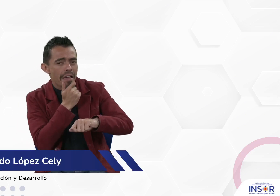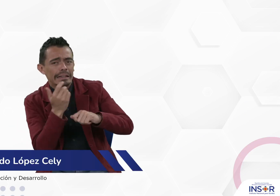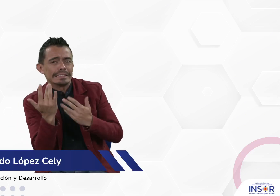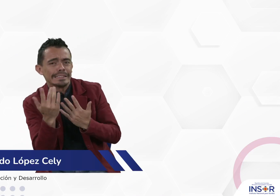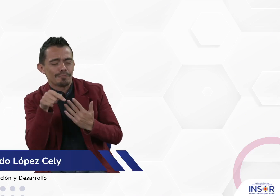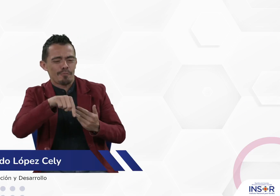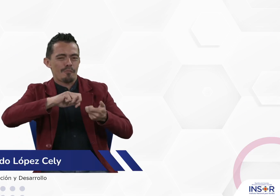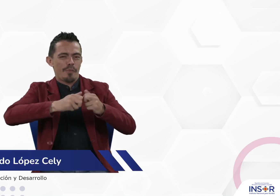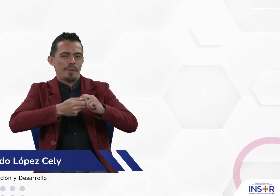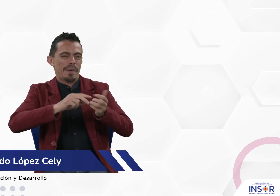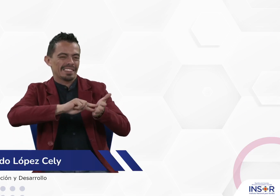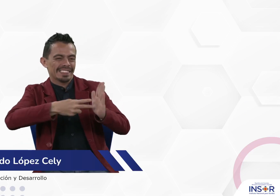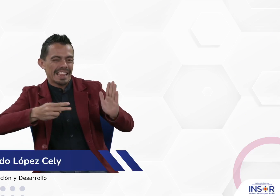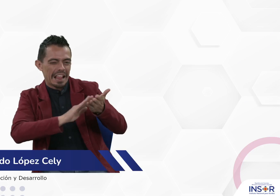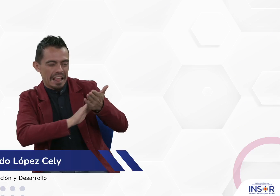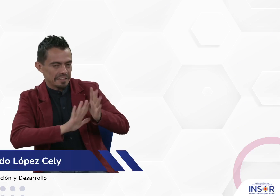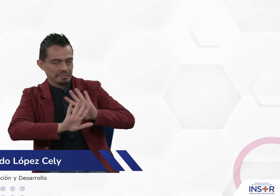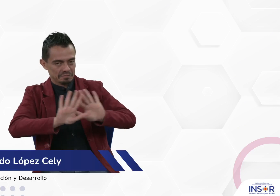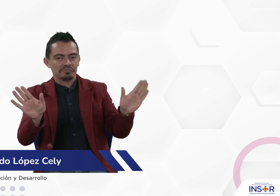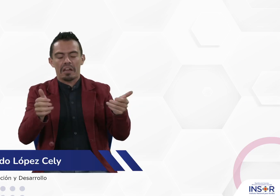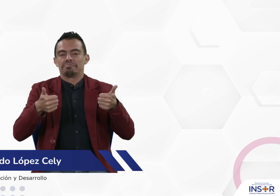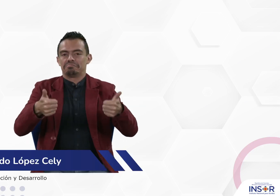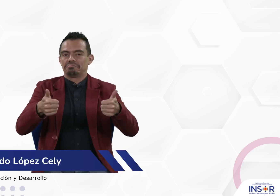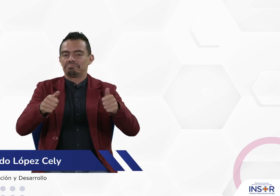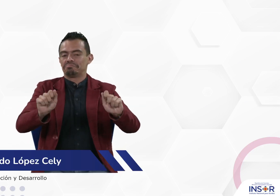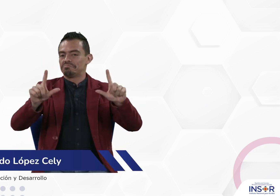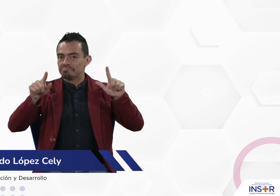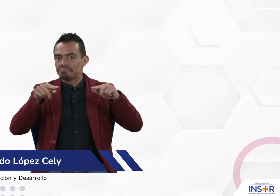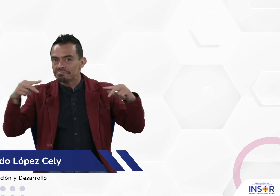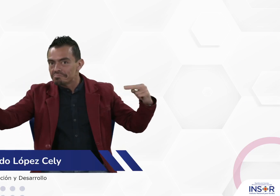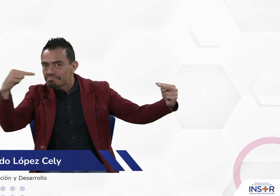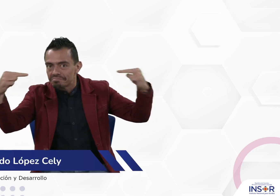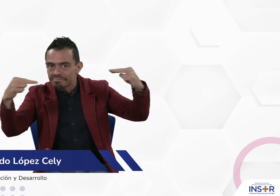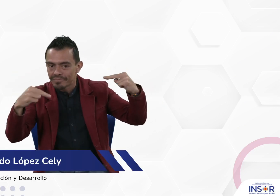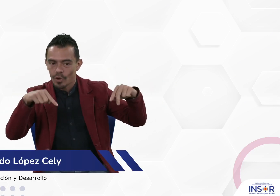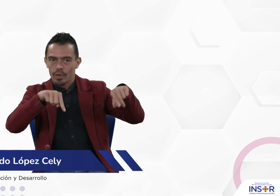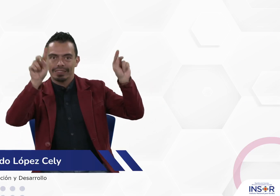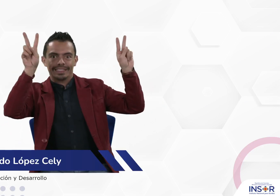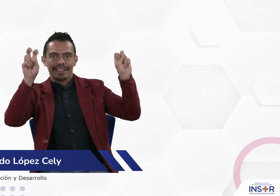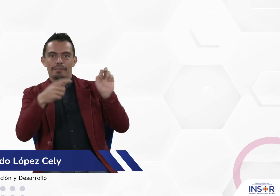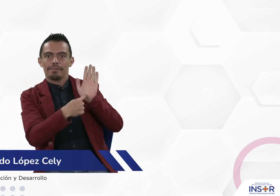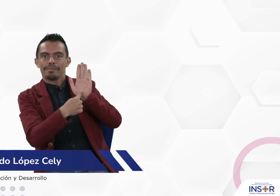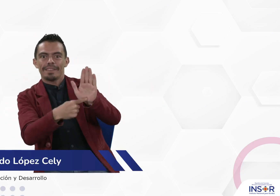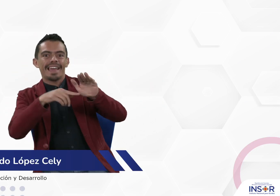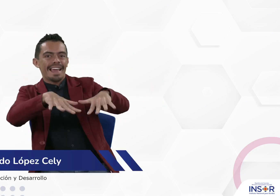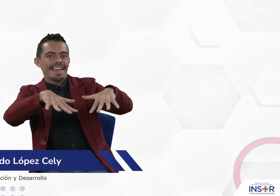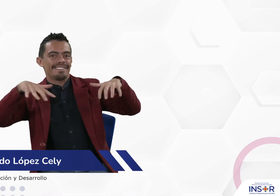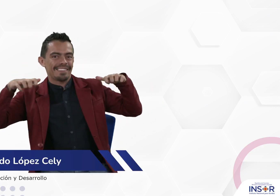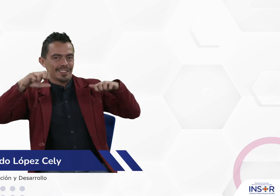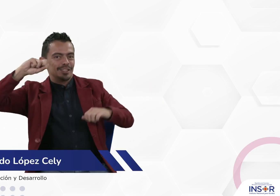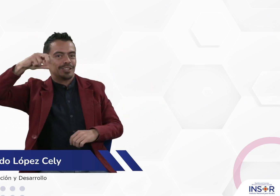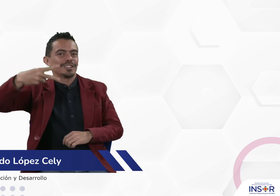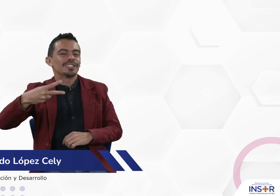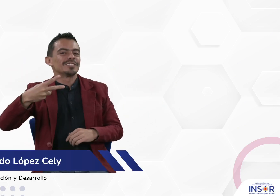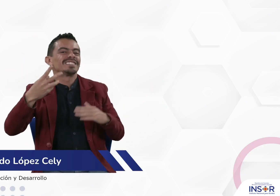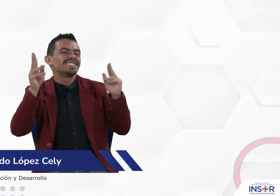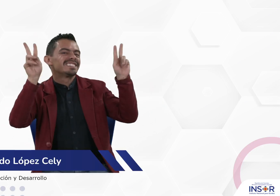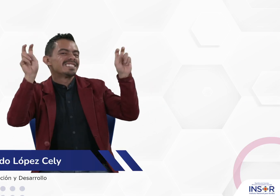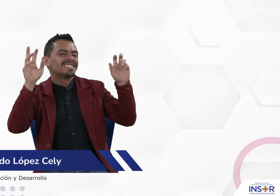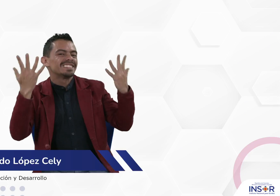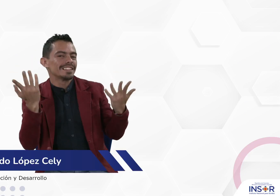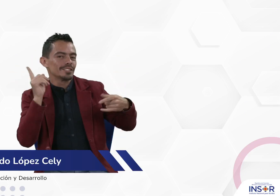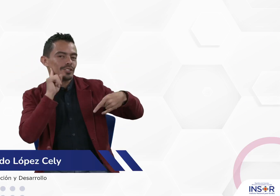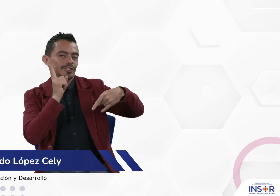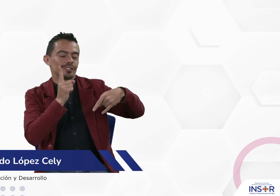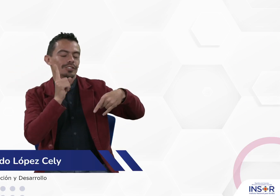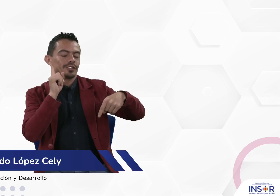agradecidos con esa expectativa y esa participación activa de todos ustedes. Vamos a iniciar entonces el día de hoy con nuestro